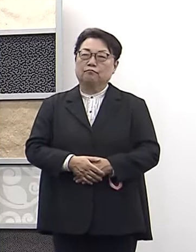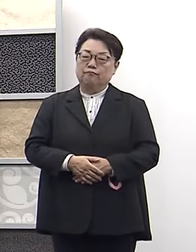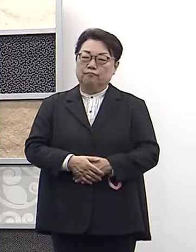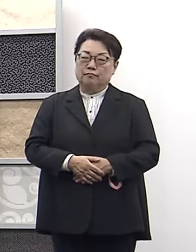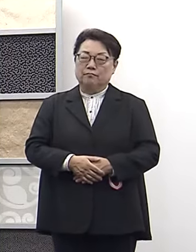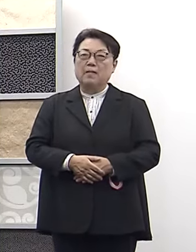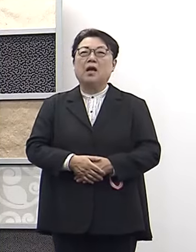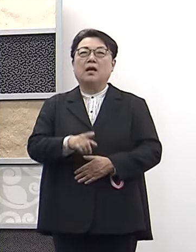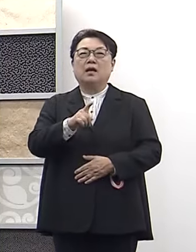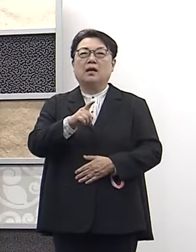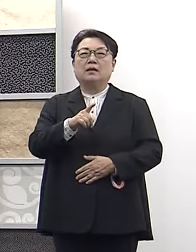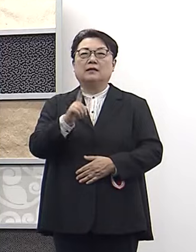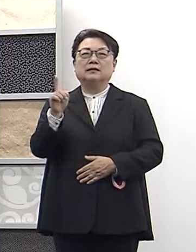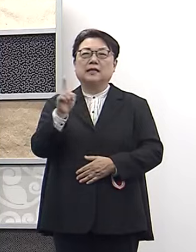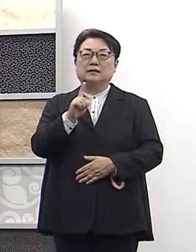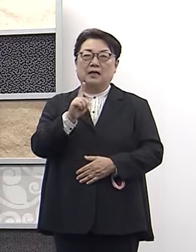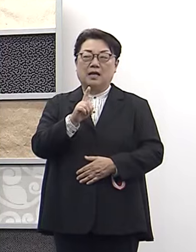一番は